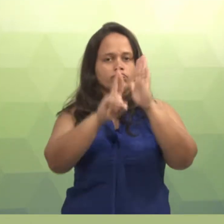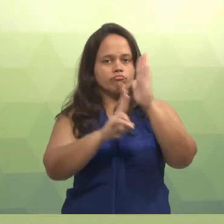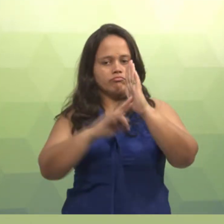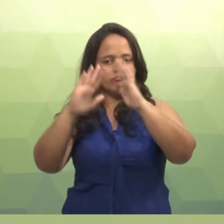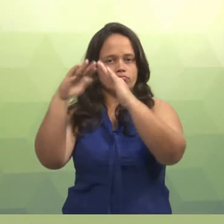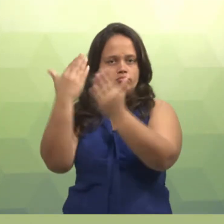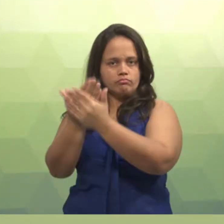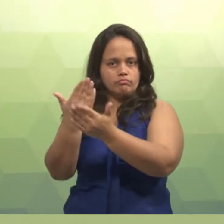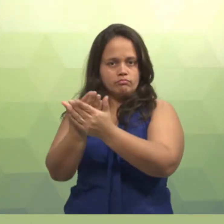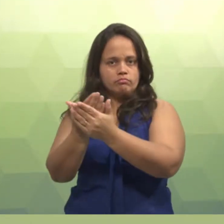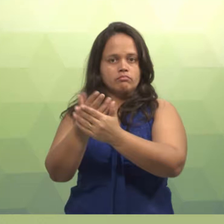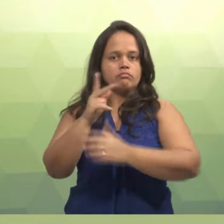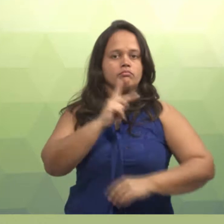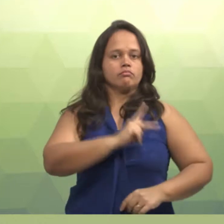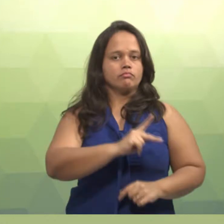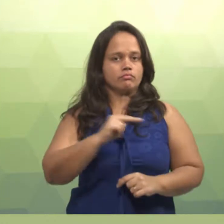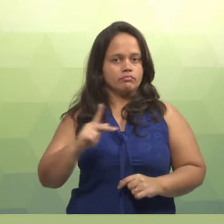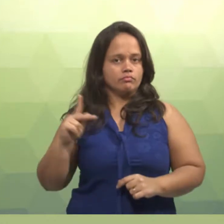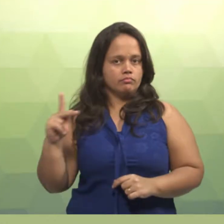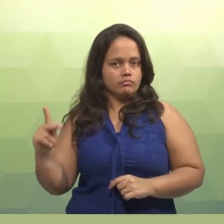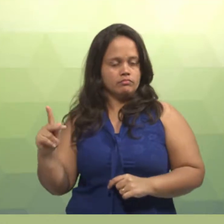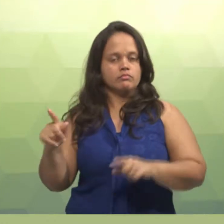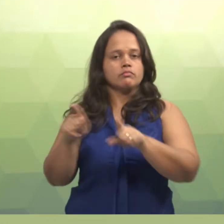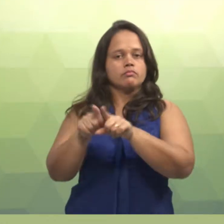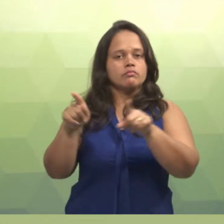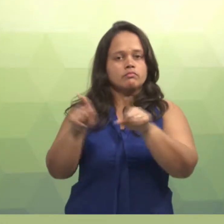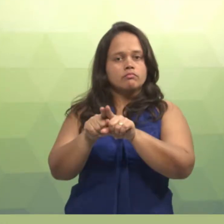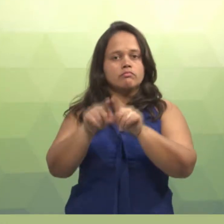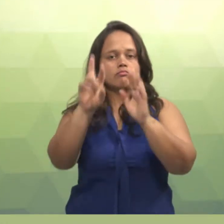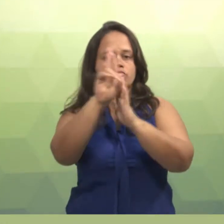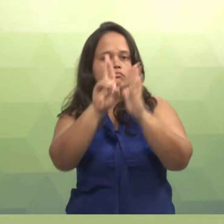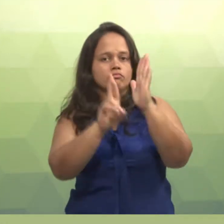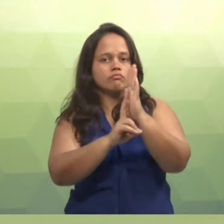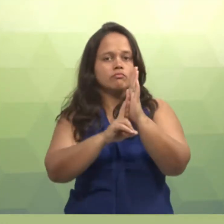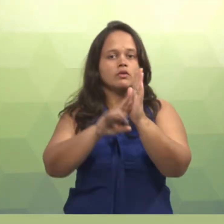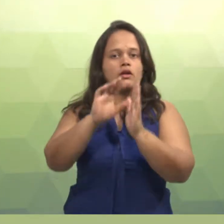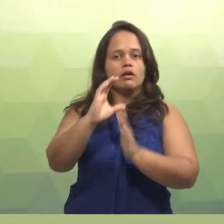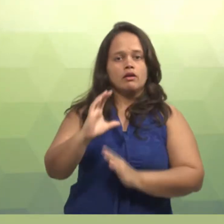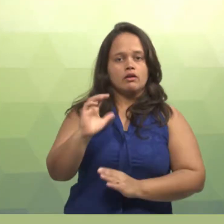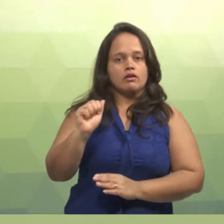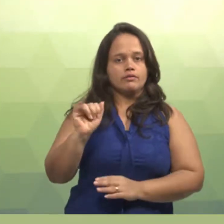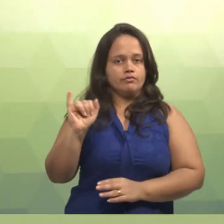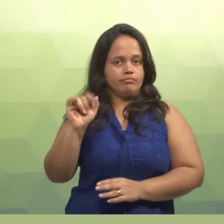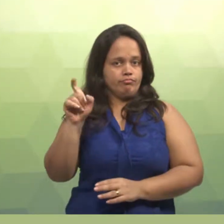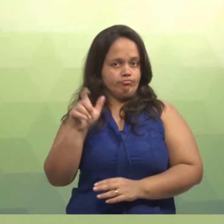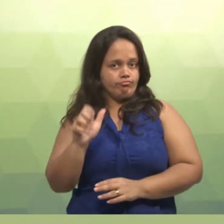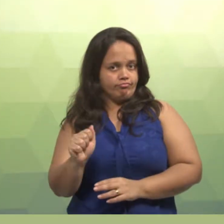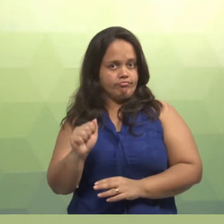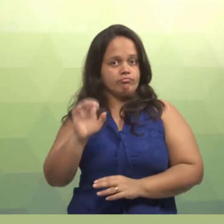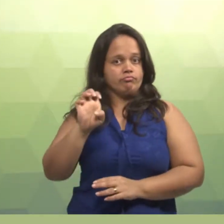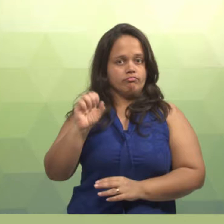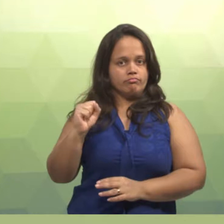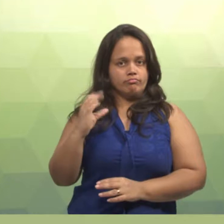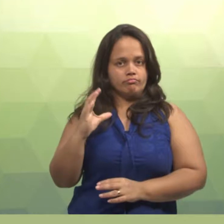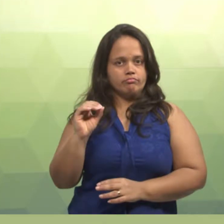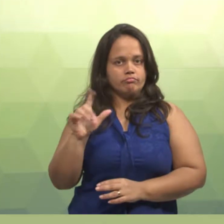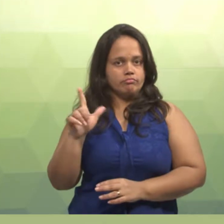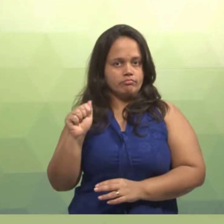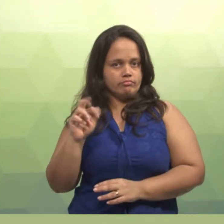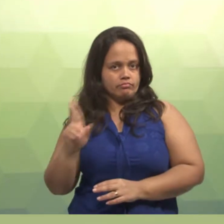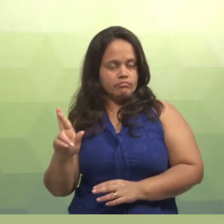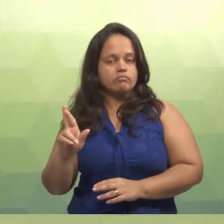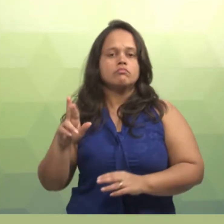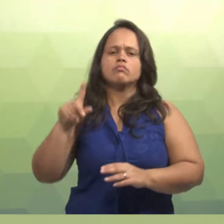seguintes documentos: regimento escolar, projeto político-pedagógico e o estatuto da Caixa Escolar. Nós